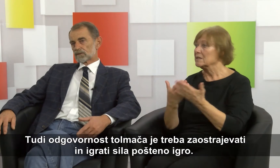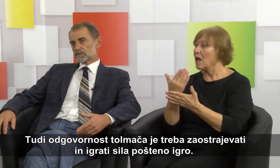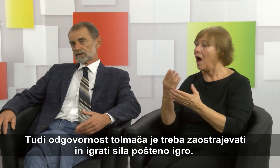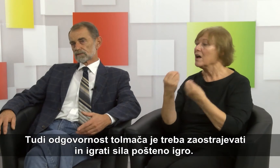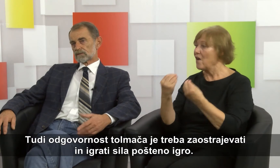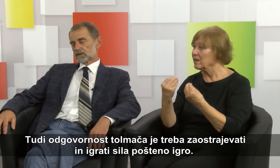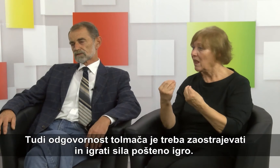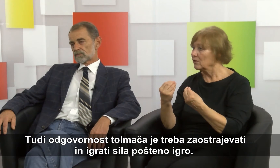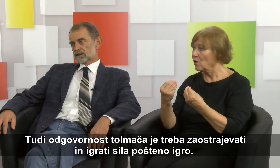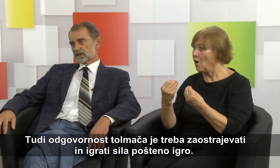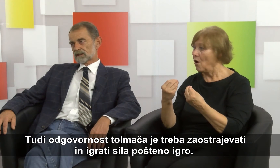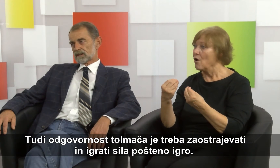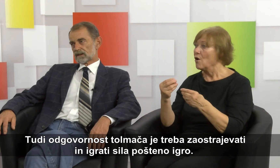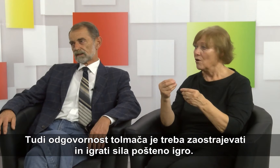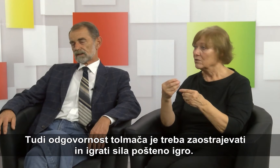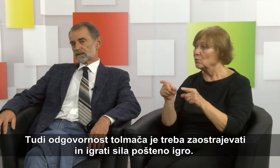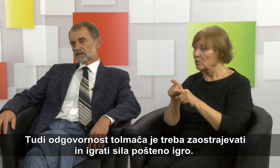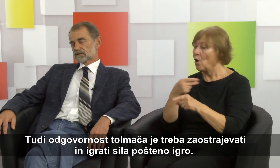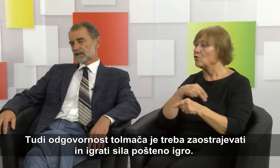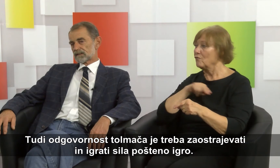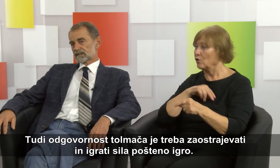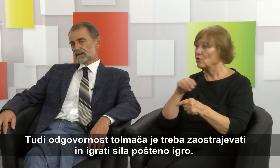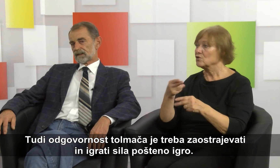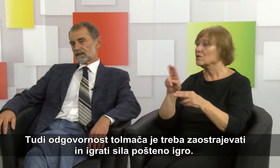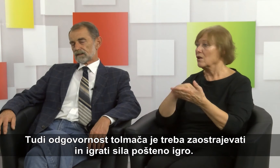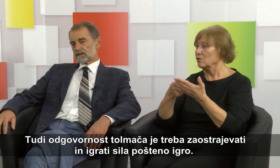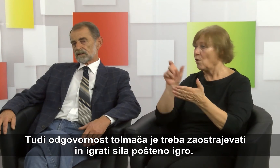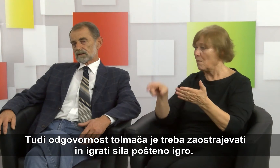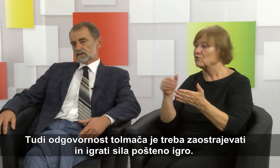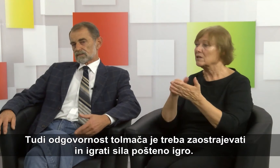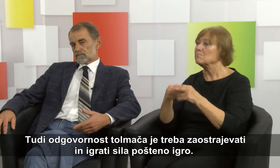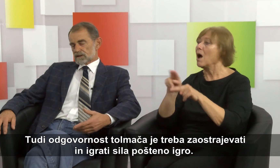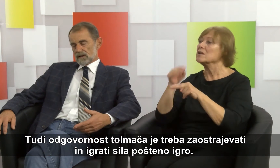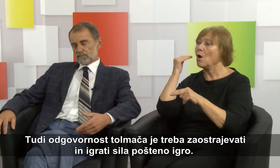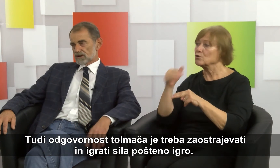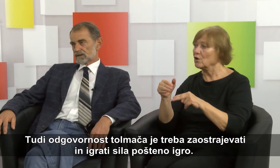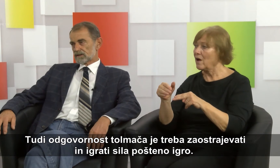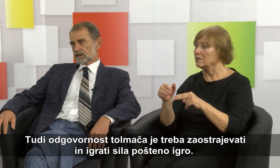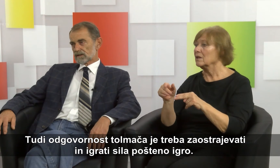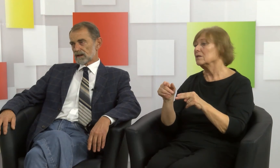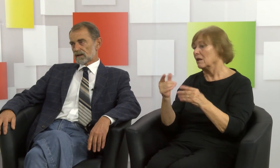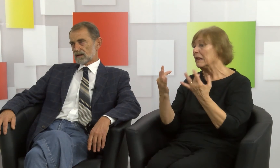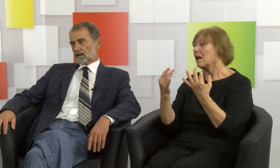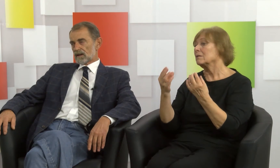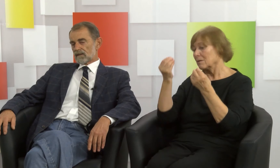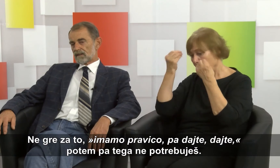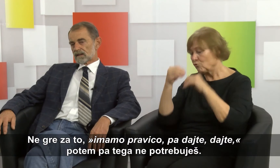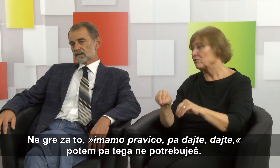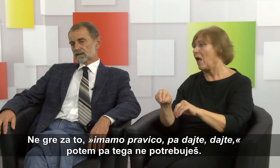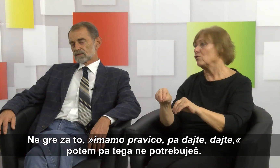tudi odgovornost tolmača je treba zaostrevati, ne. In igrati sila pošteno igro. Ne. Ne gre za to,